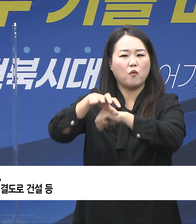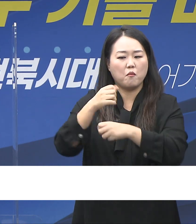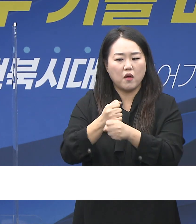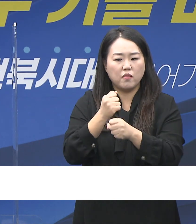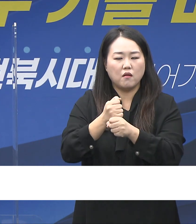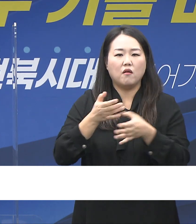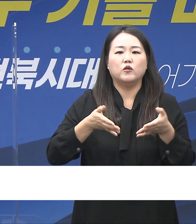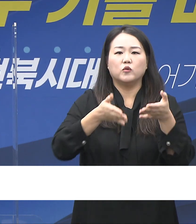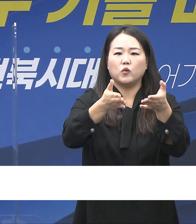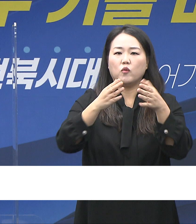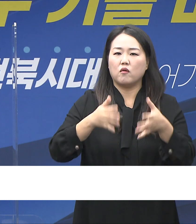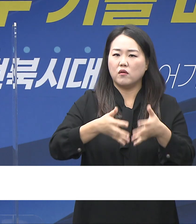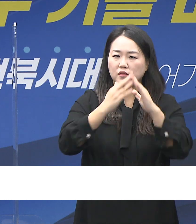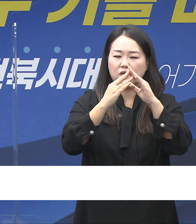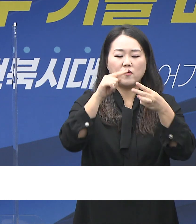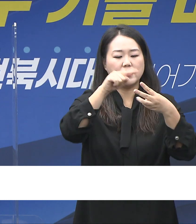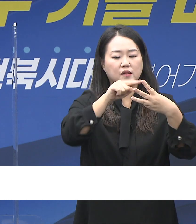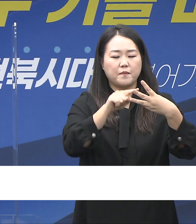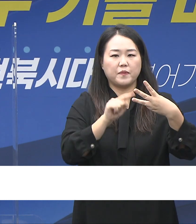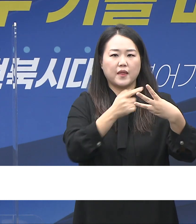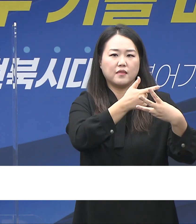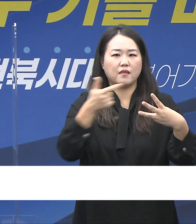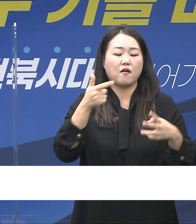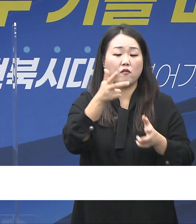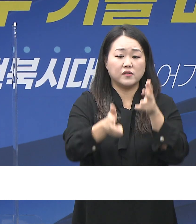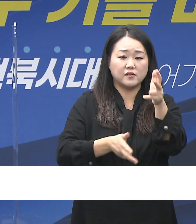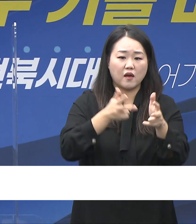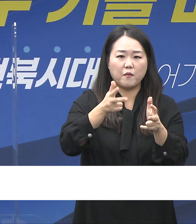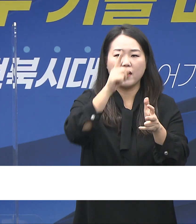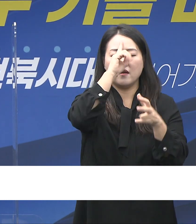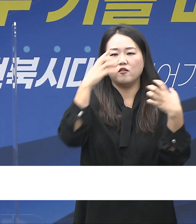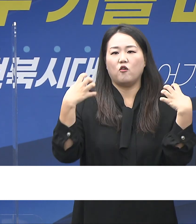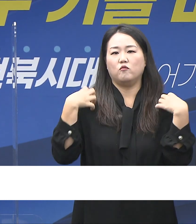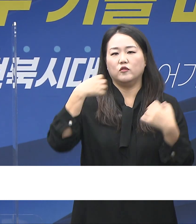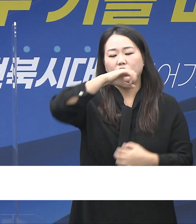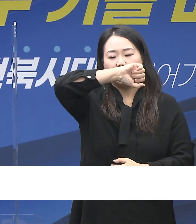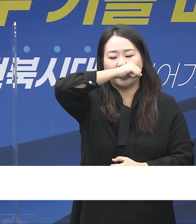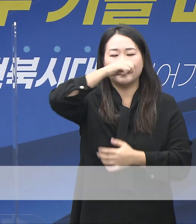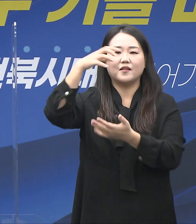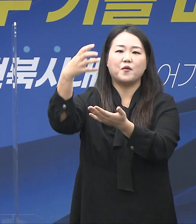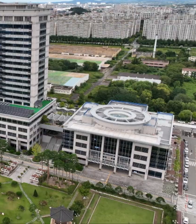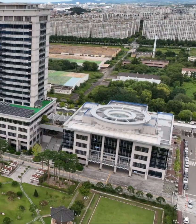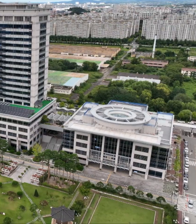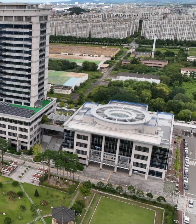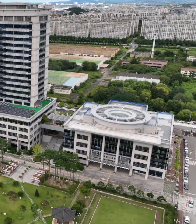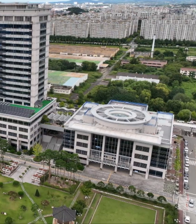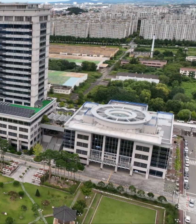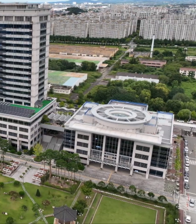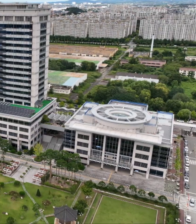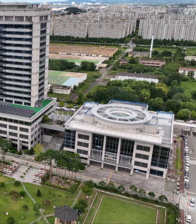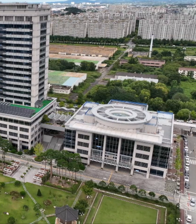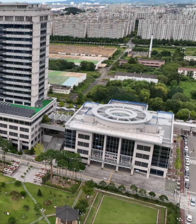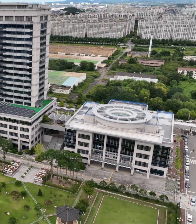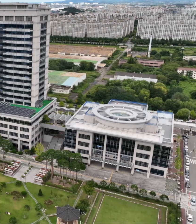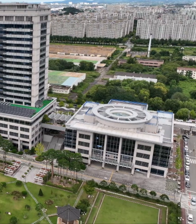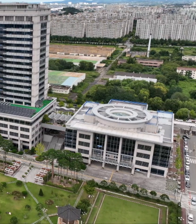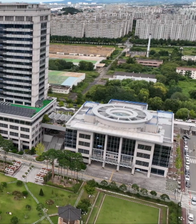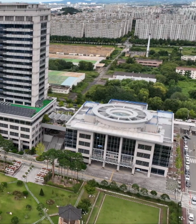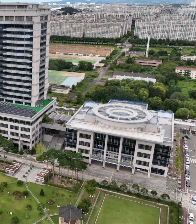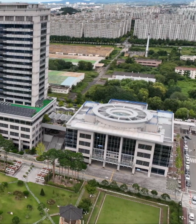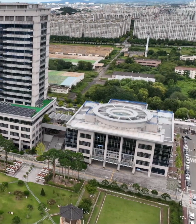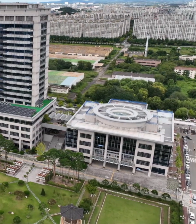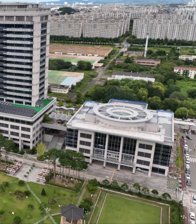등 3대 대형 사업의 국비를 확보했습니다. 아쉬운 점도